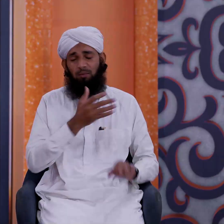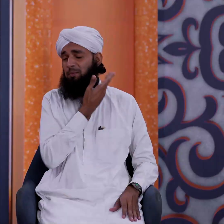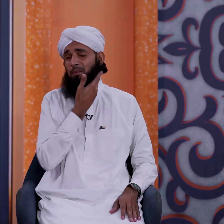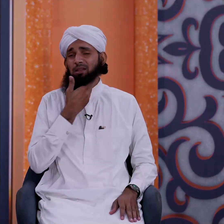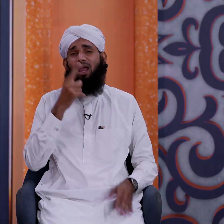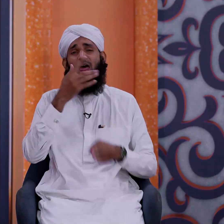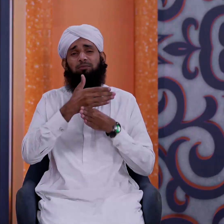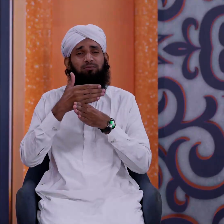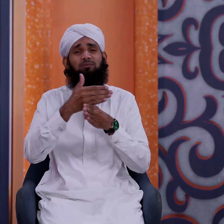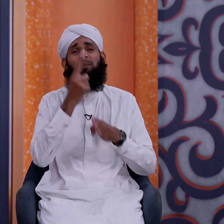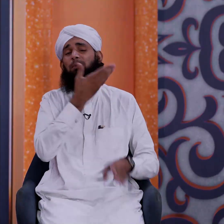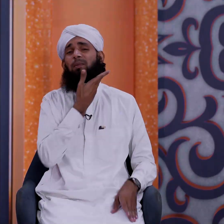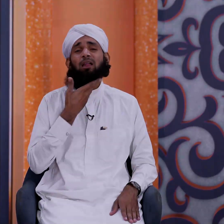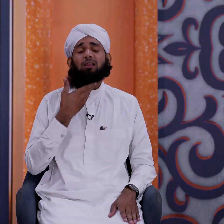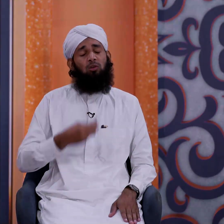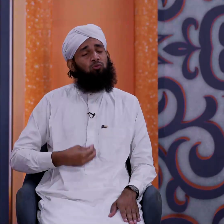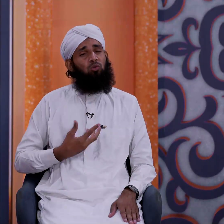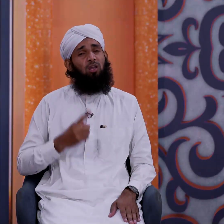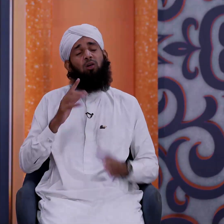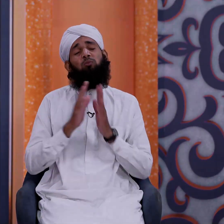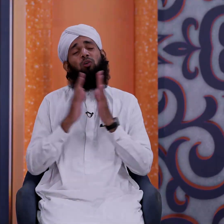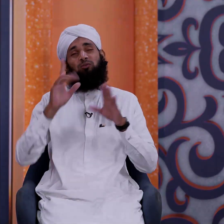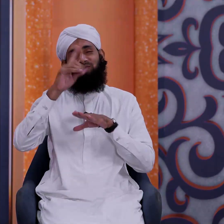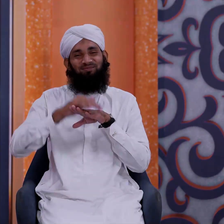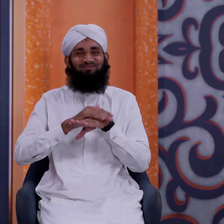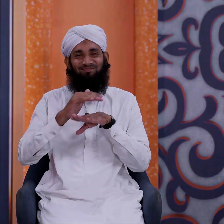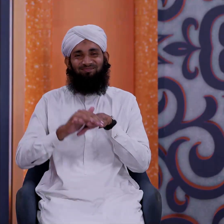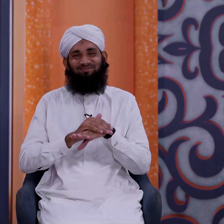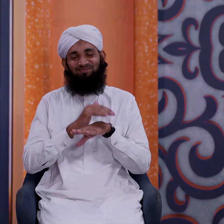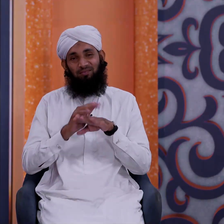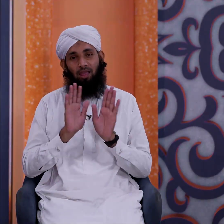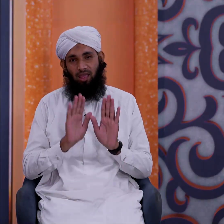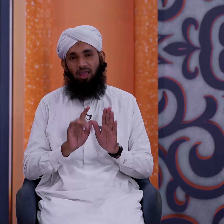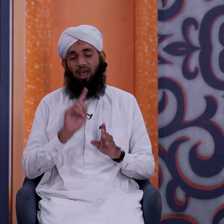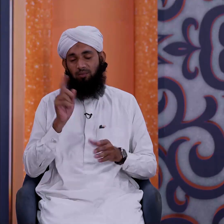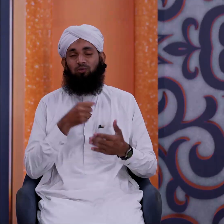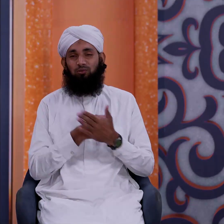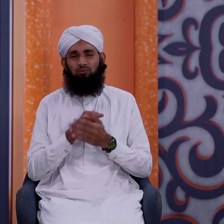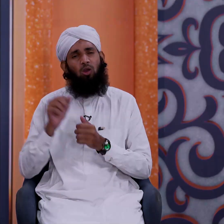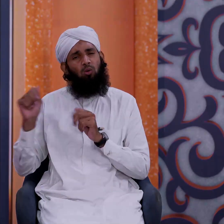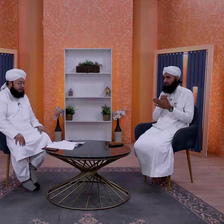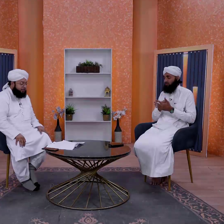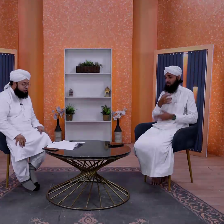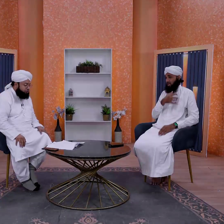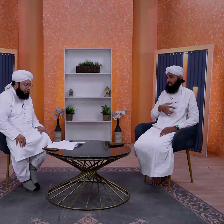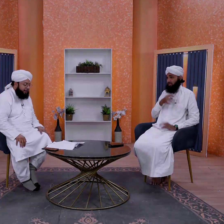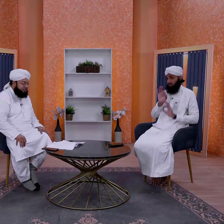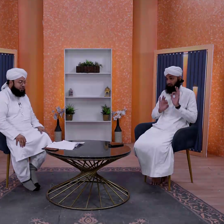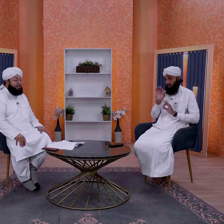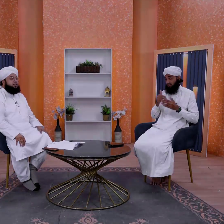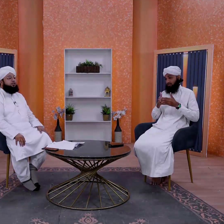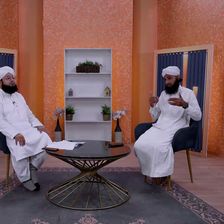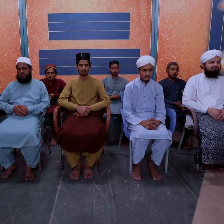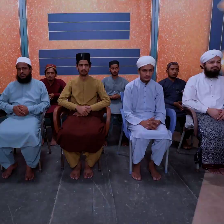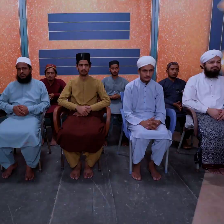اللہ پاک بڑا حکیم ہے، بڑا کریم ہے، اللہ پاک نے جسے نوازا ہے ہمیں اسے بھی قبول کرنا چاہیے۔ آئیے سنتے ہیں حسد